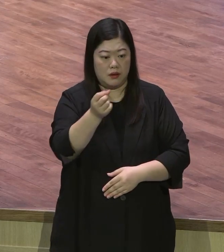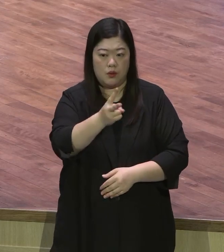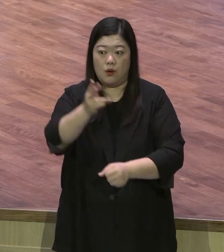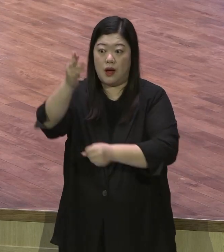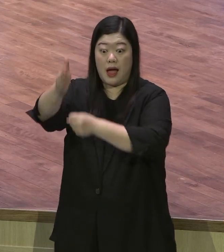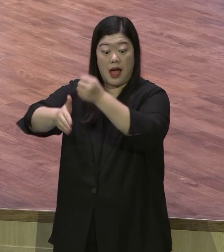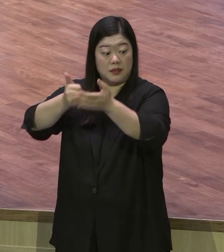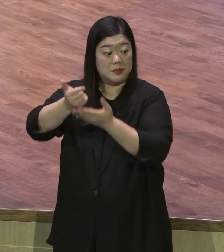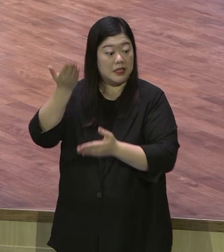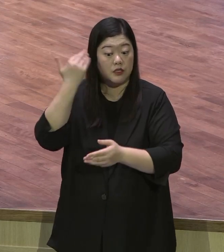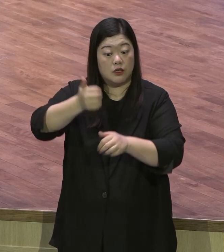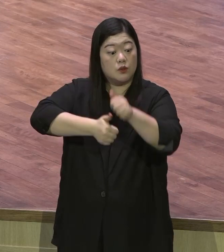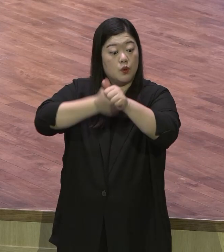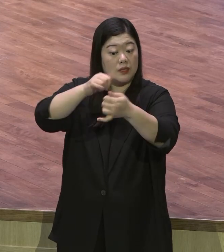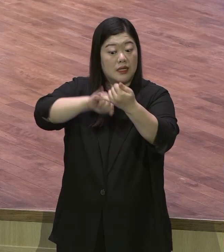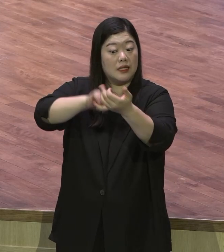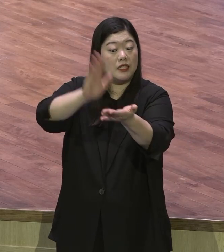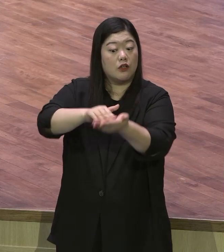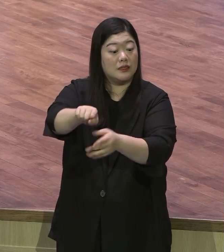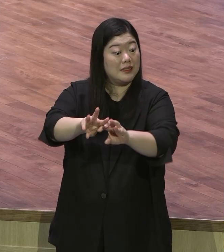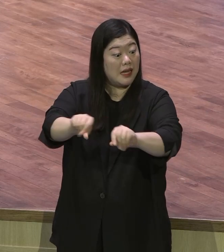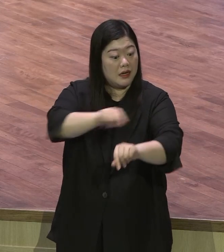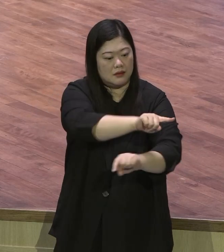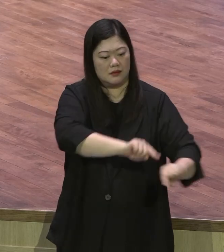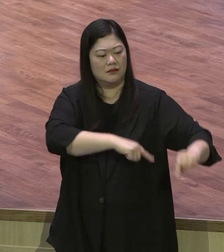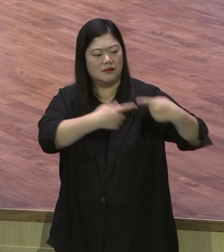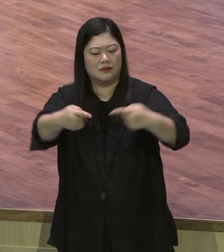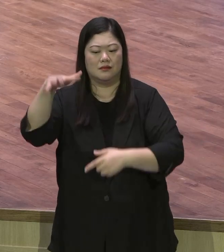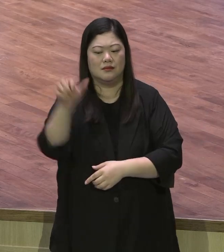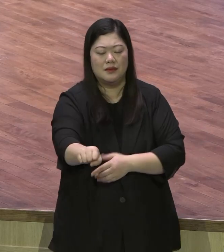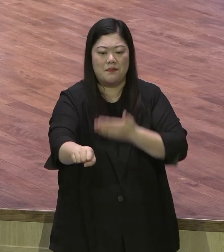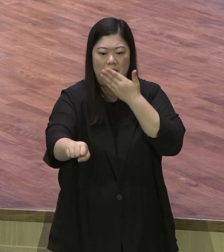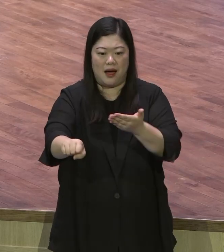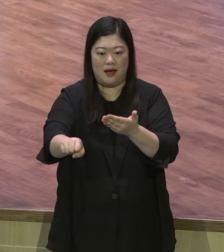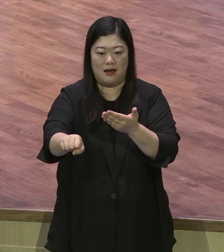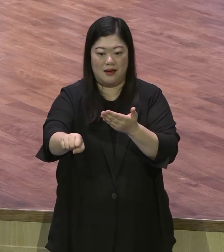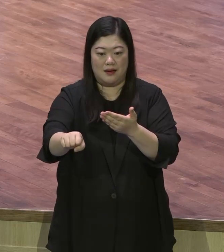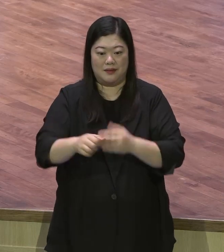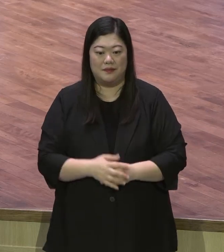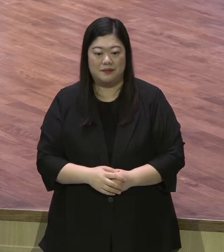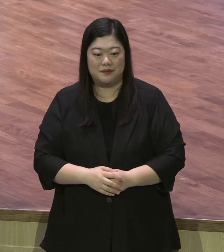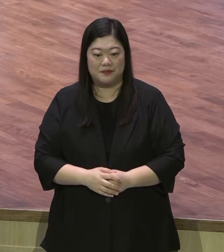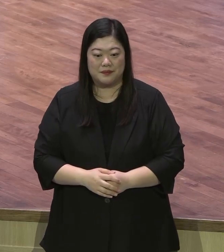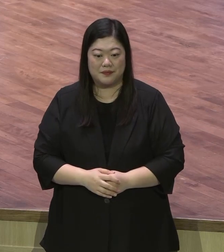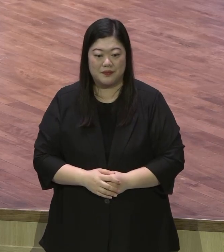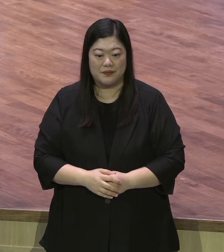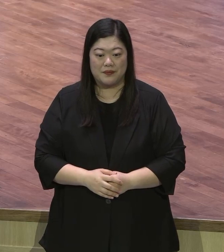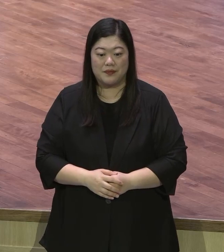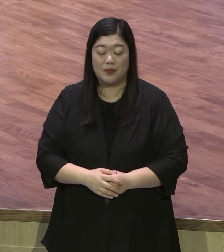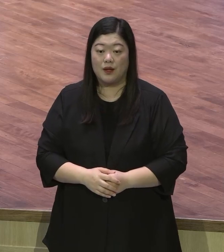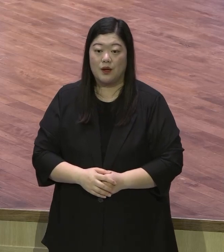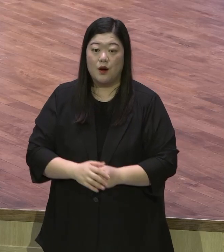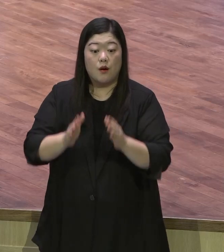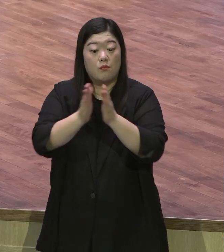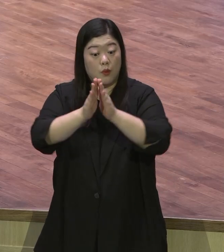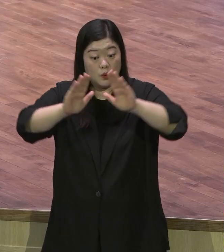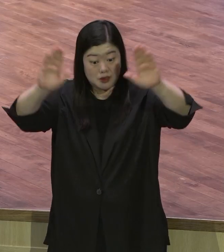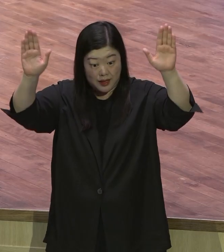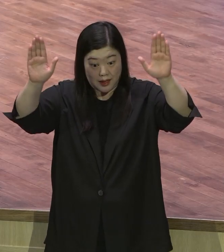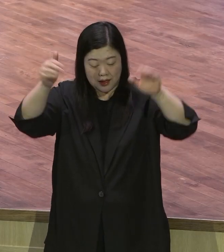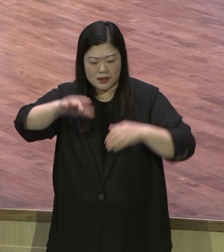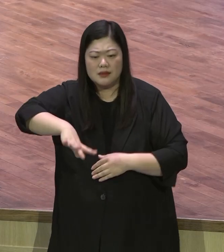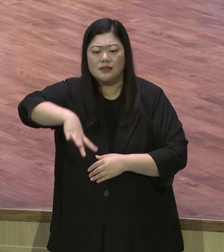너희에게 주시는 땅에 들어가서 그것을 얻게 되리라. 모세가 첫 번째 설교의 결론을 말한 것이